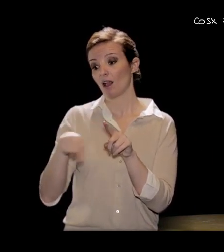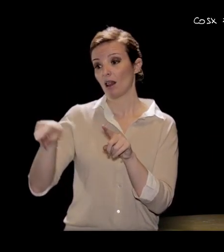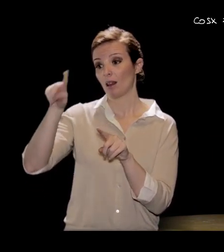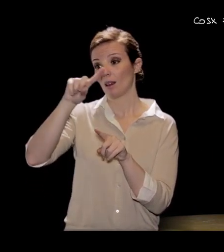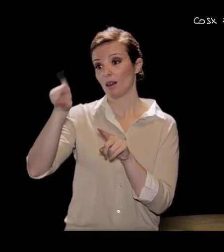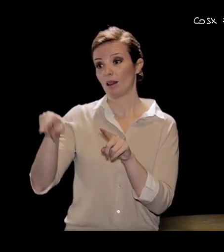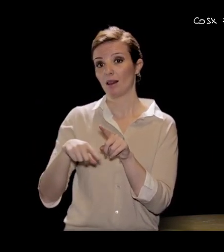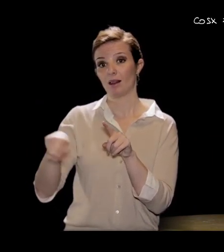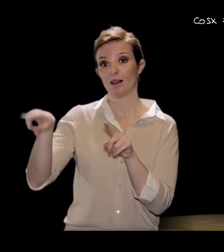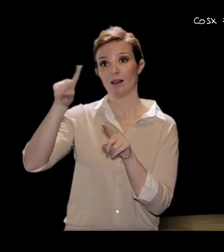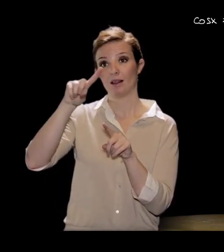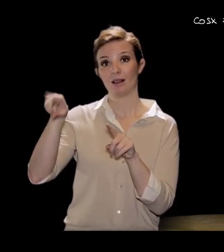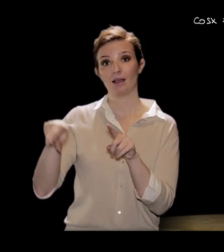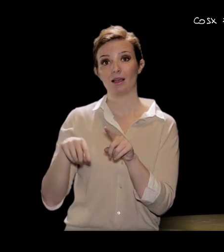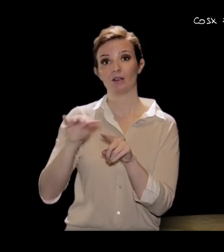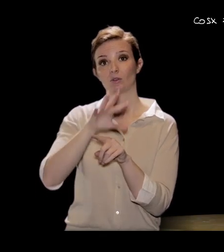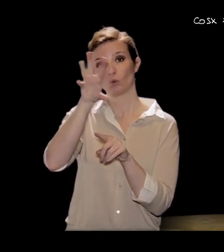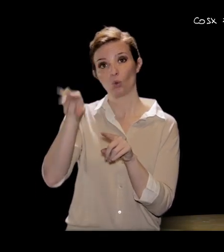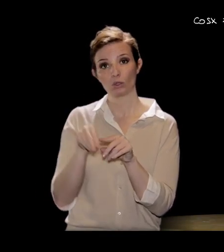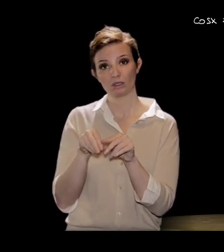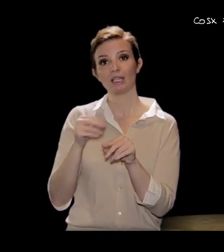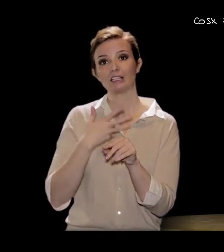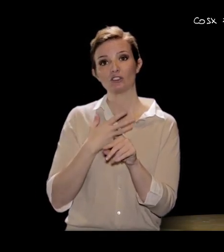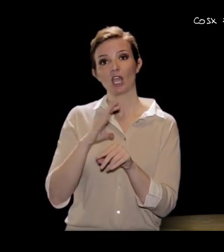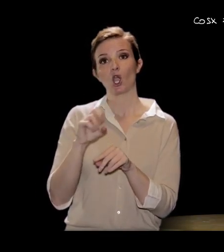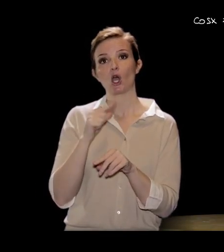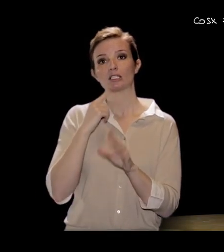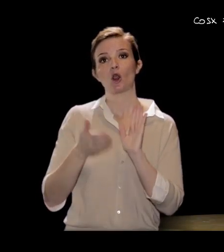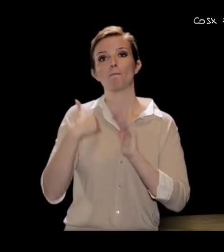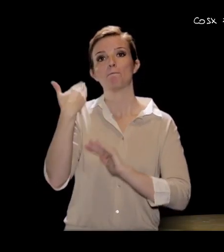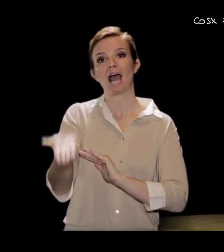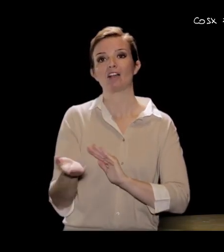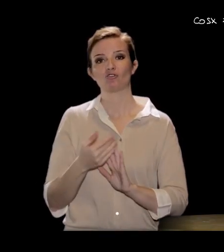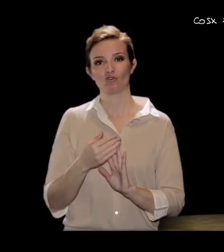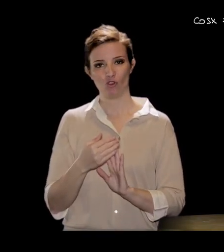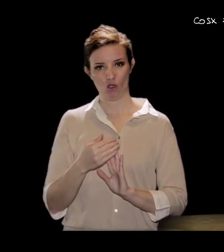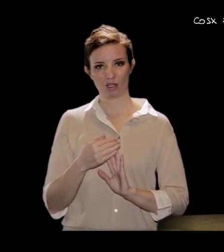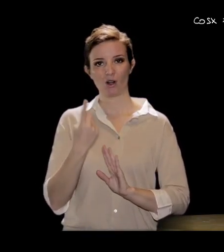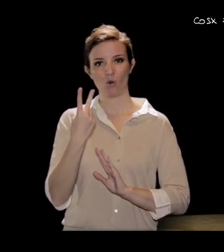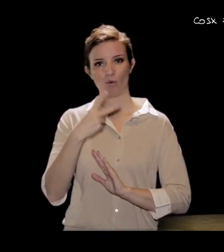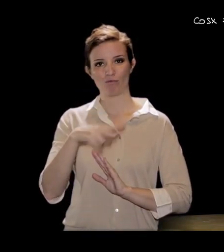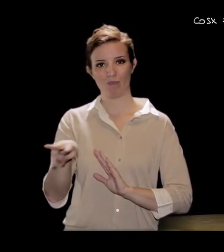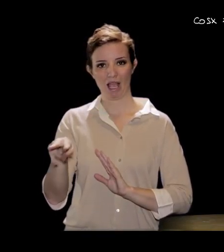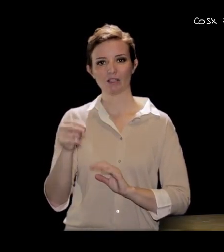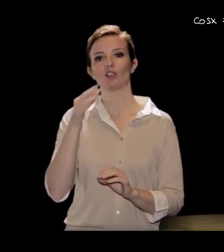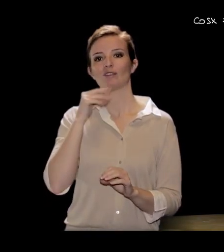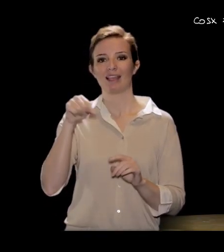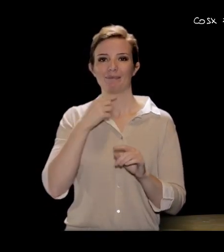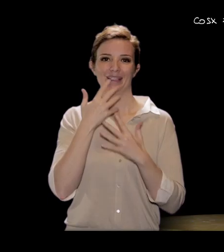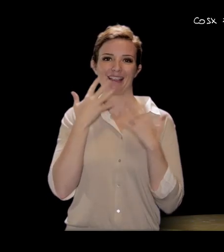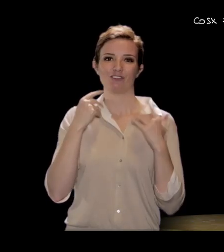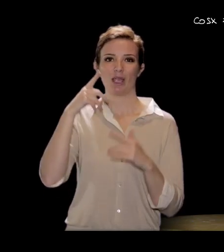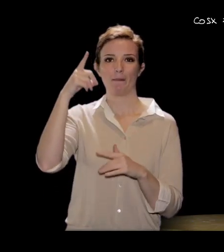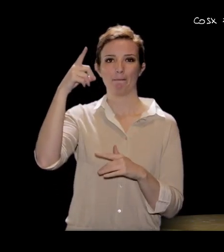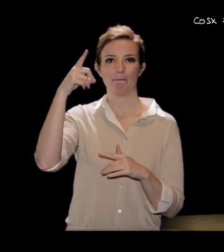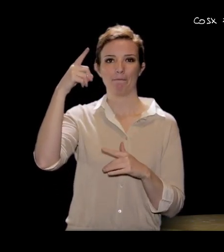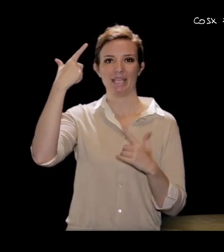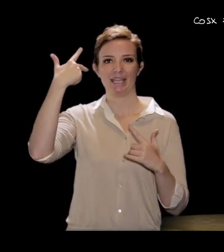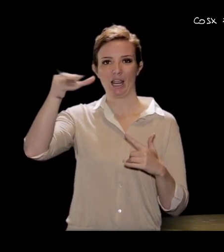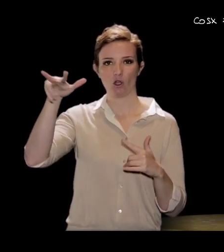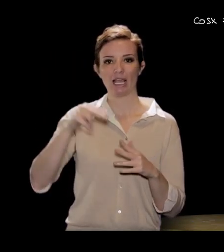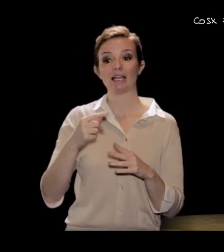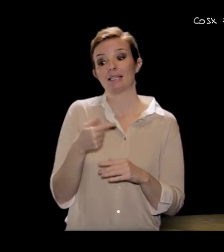caratterizzati dall'avere un coseno maggiore di un mezzo, ovviamente qui noi avremo a che fare con pi greco terzi e qui con meno pi greco terzi